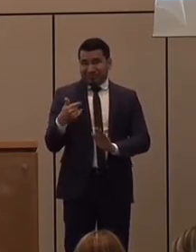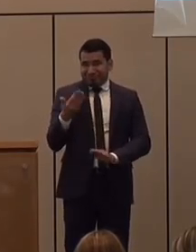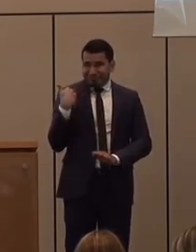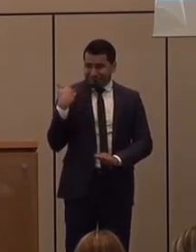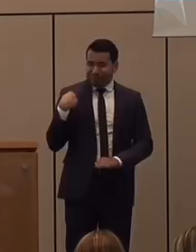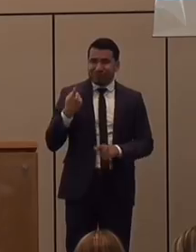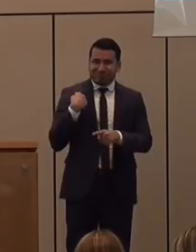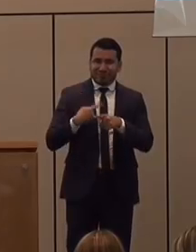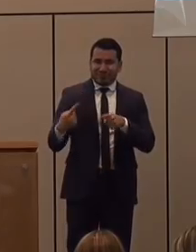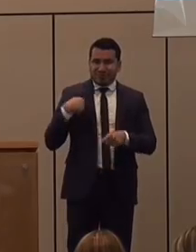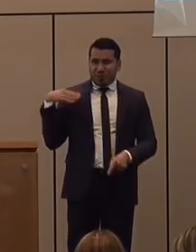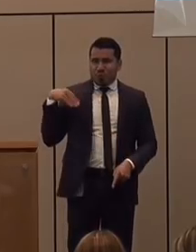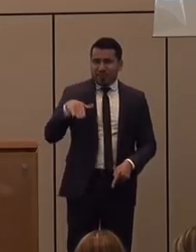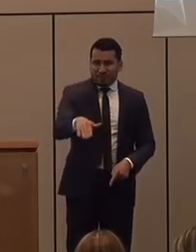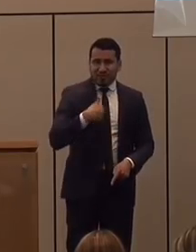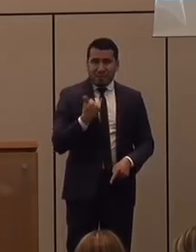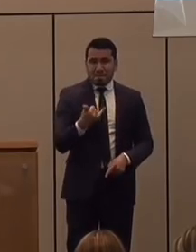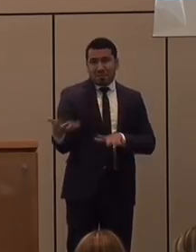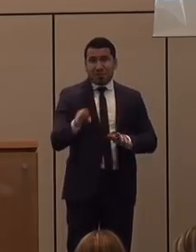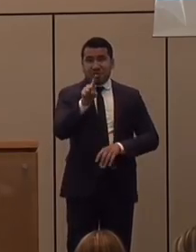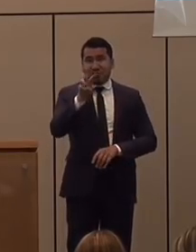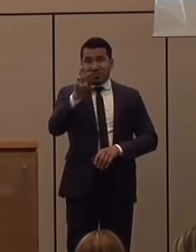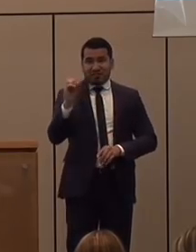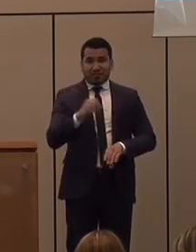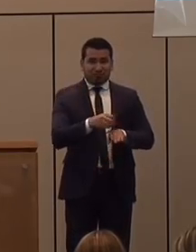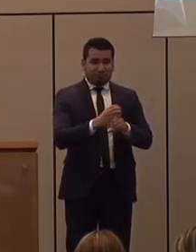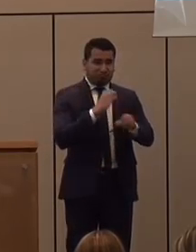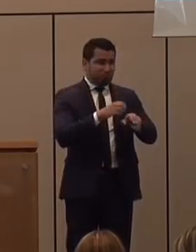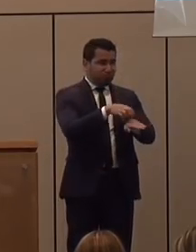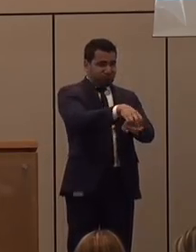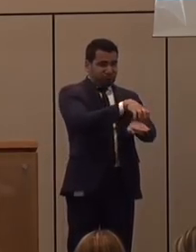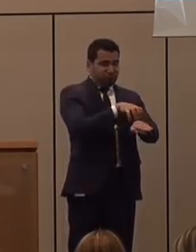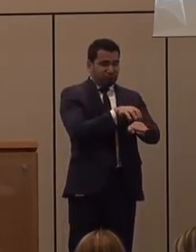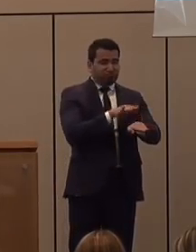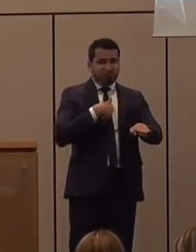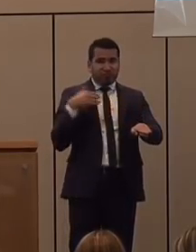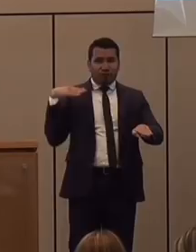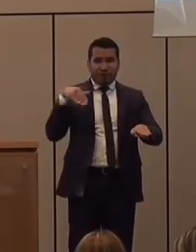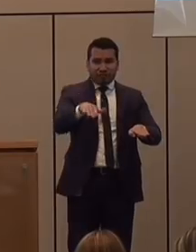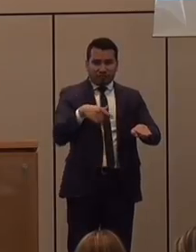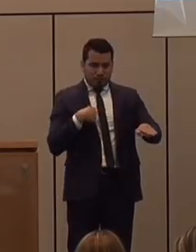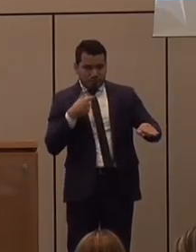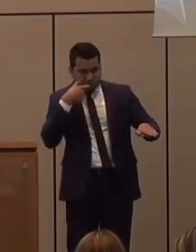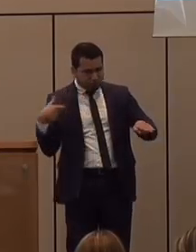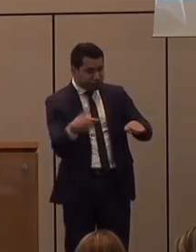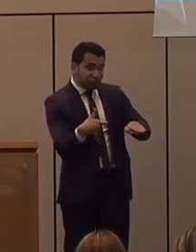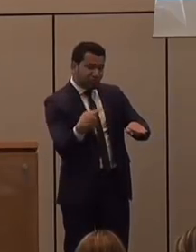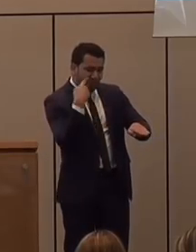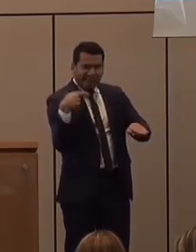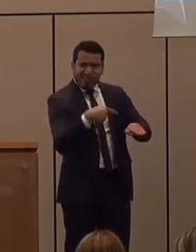de la semana pasada 130 contenedores que han sido aprendidos ya en el puerto de buenaventura seguramente